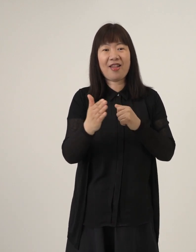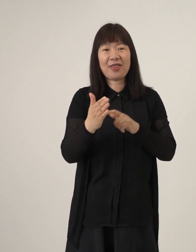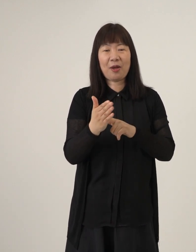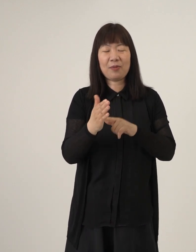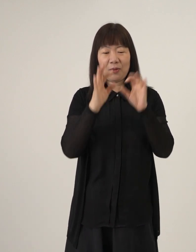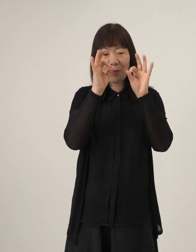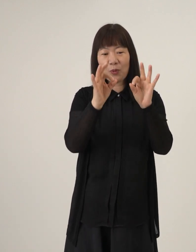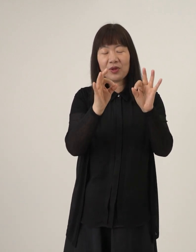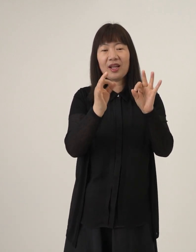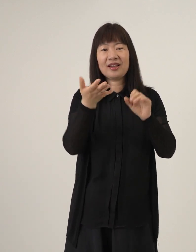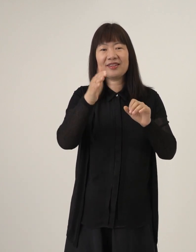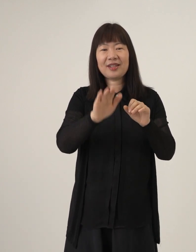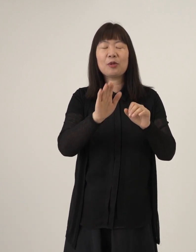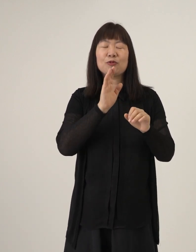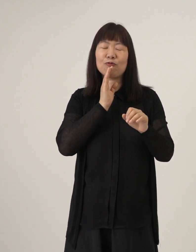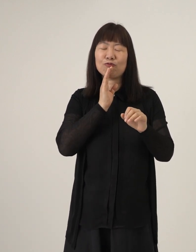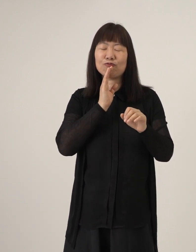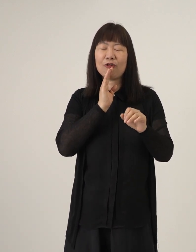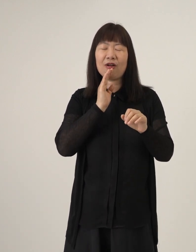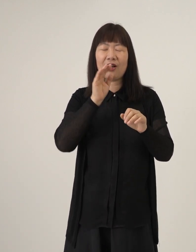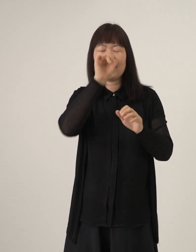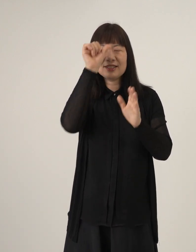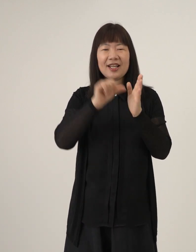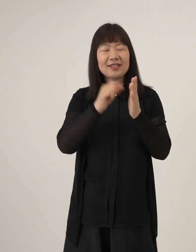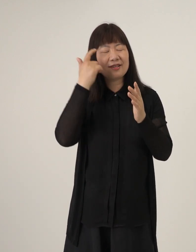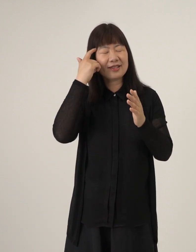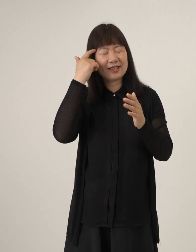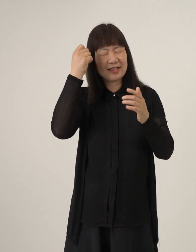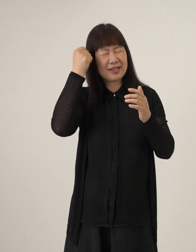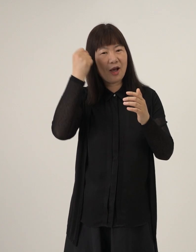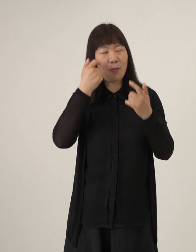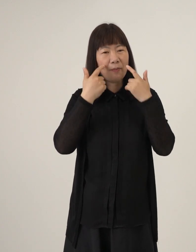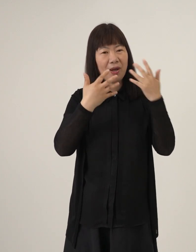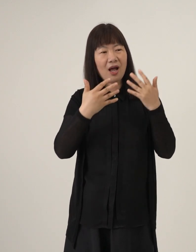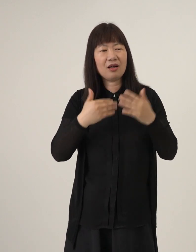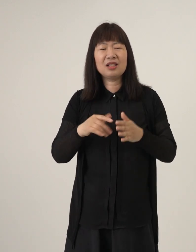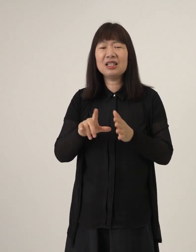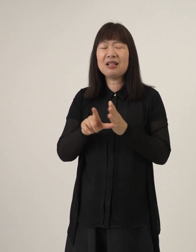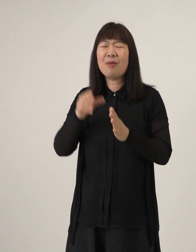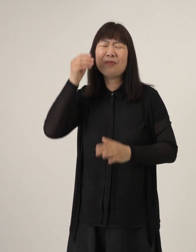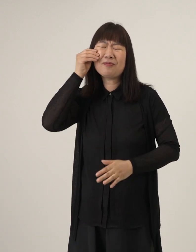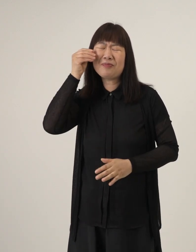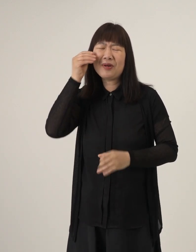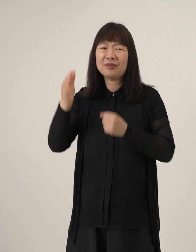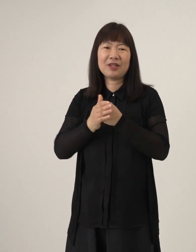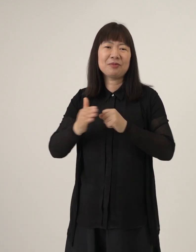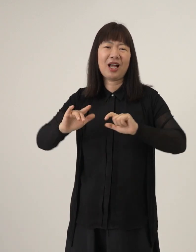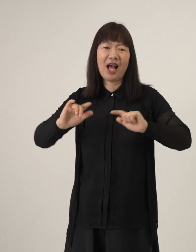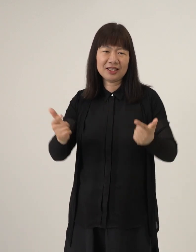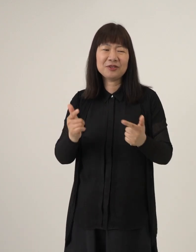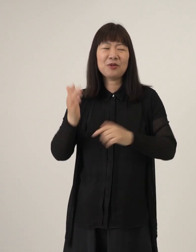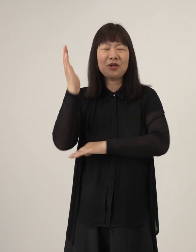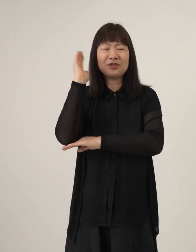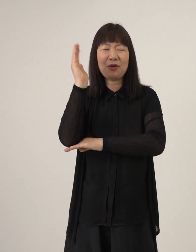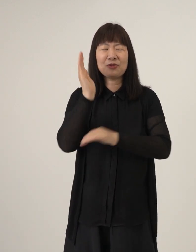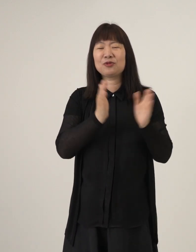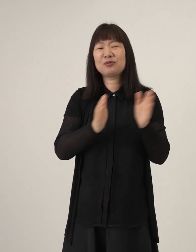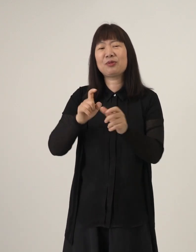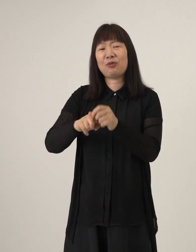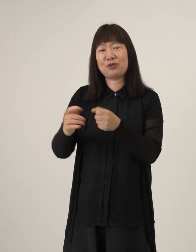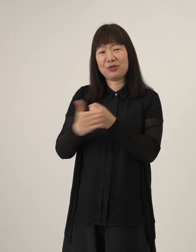인상에 남는 드라마였어요. 이런 걸 제가 시간이 남아서 보는 게 아니고 다 이 설교 준비